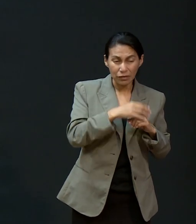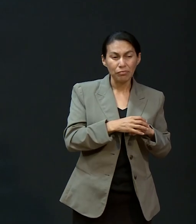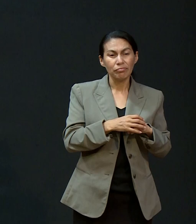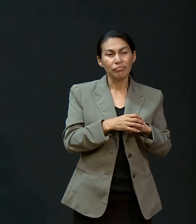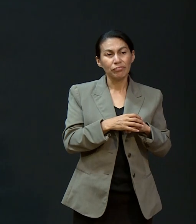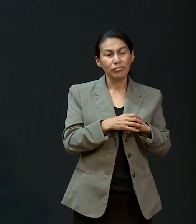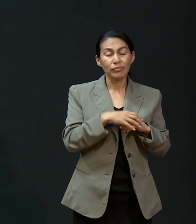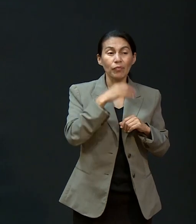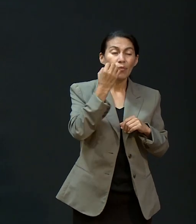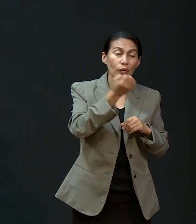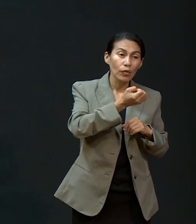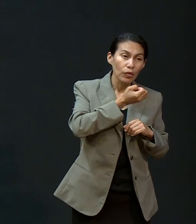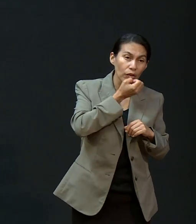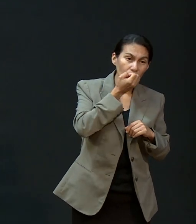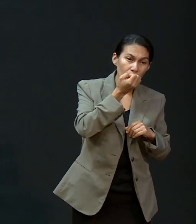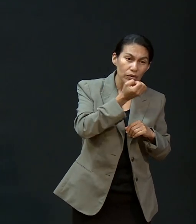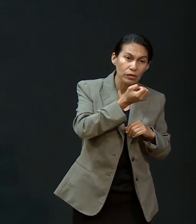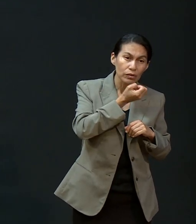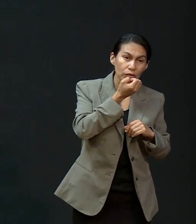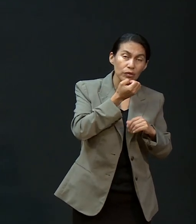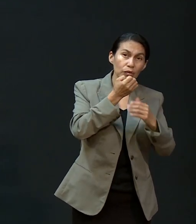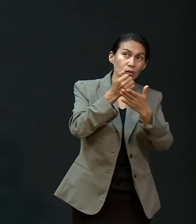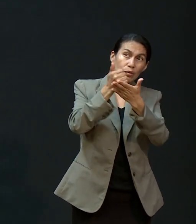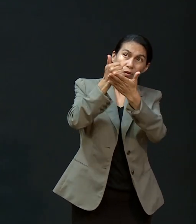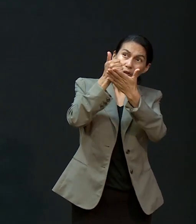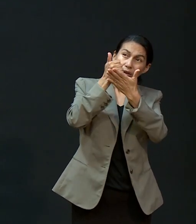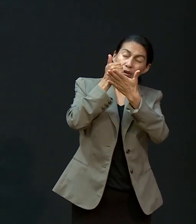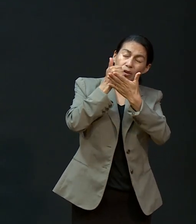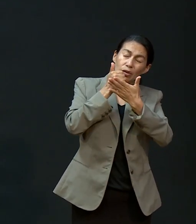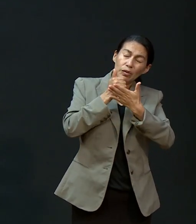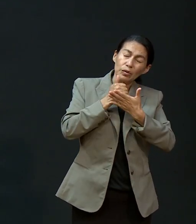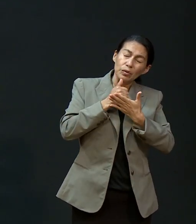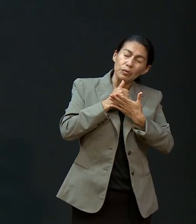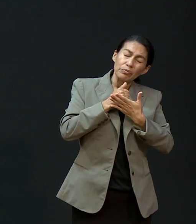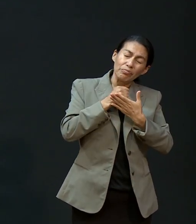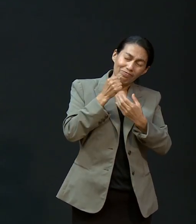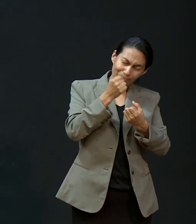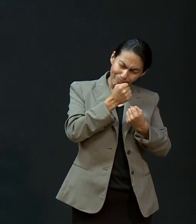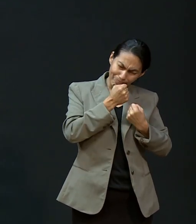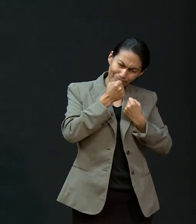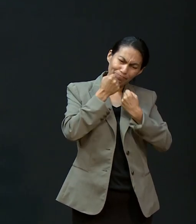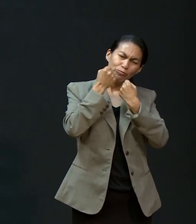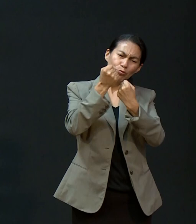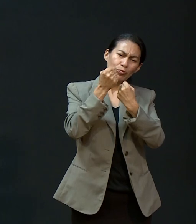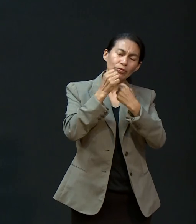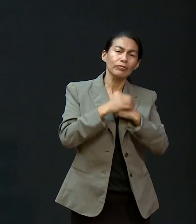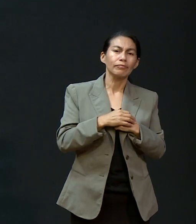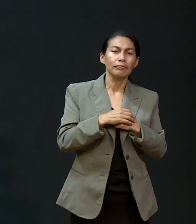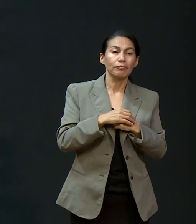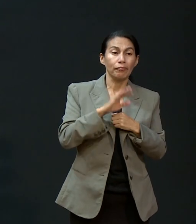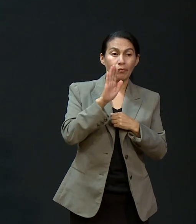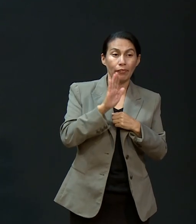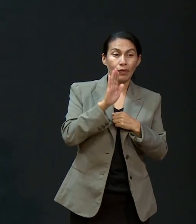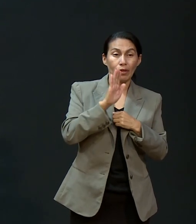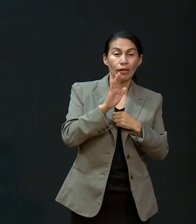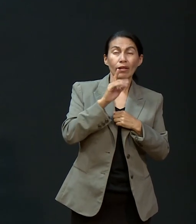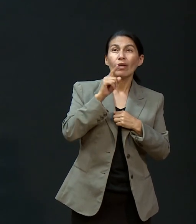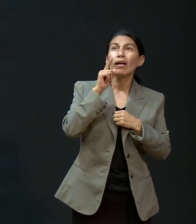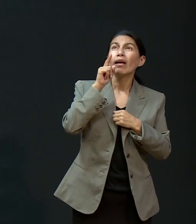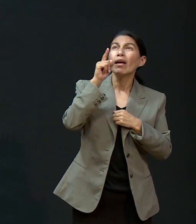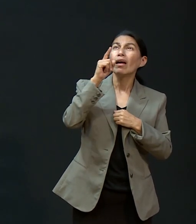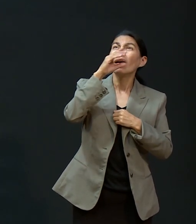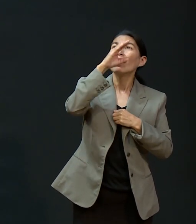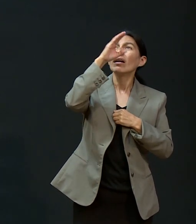difíciles en la vida y donde la oración nos sostiene. Es una puerta